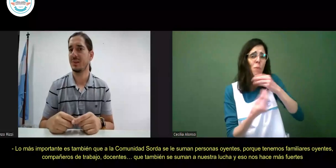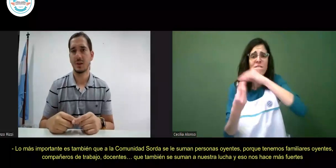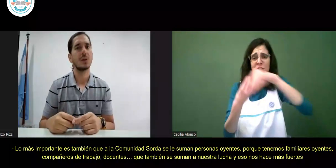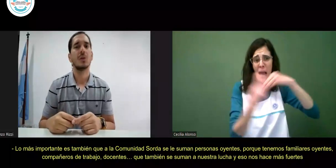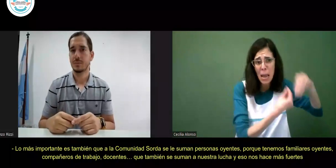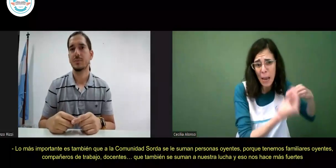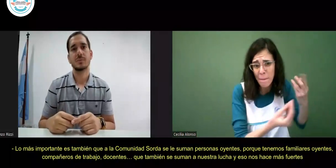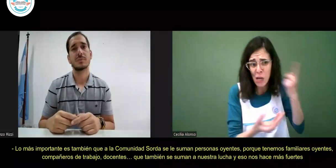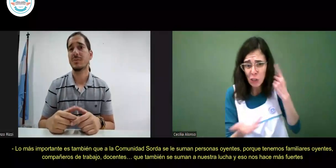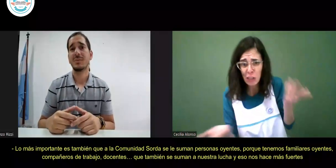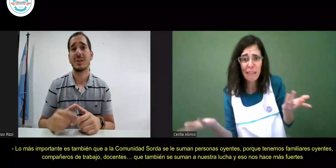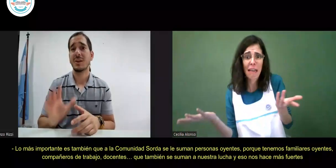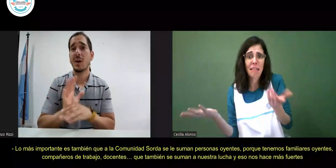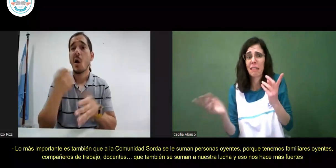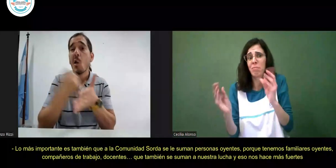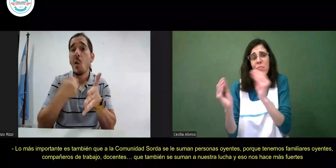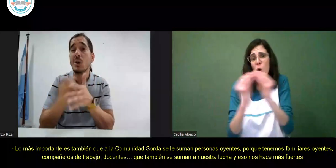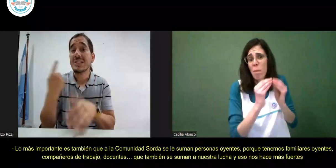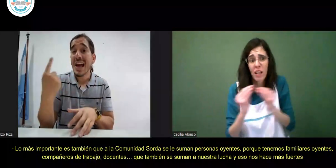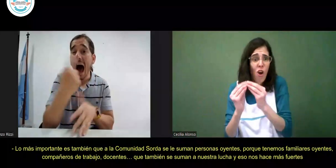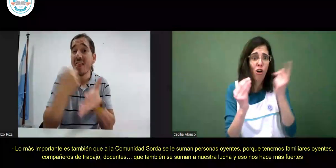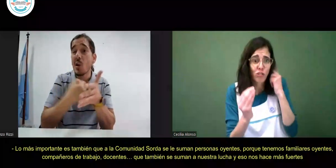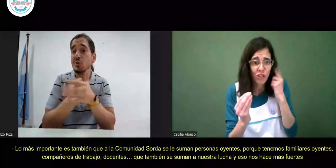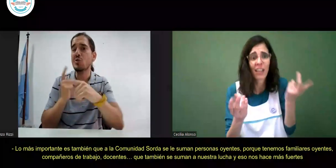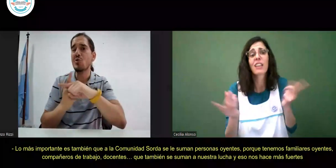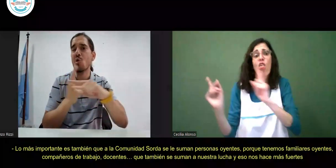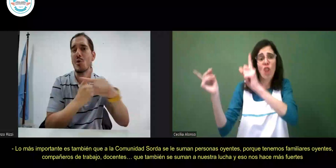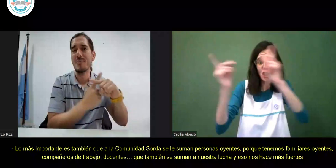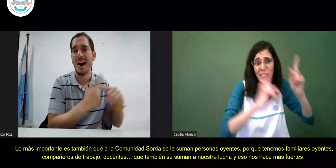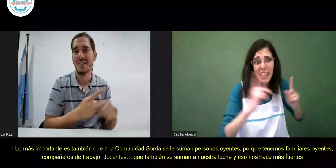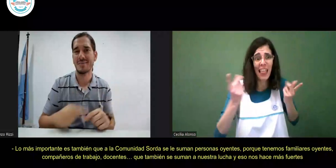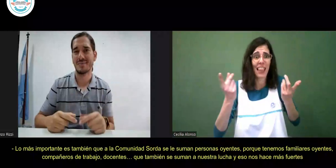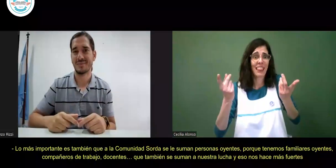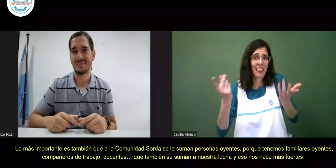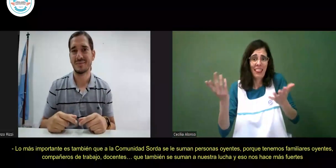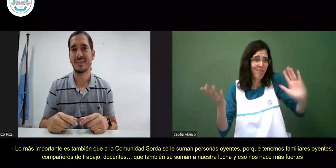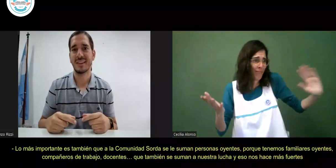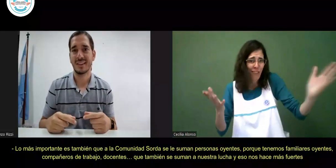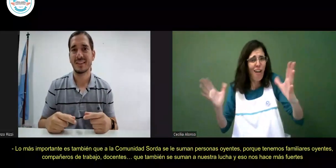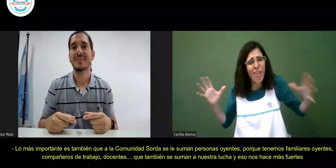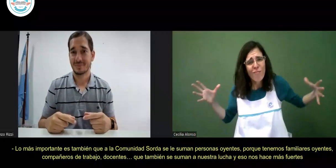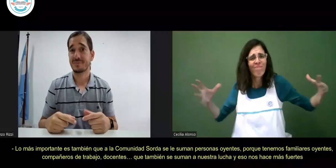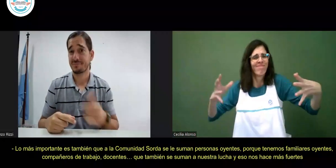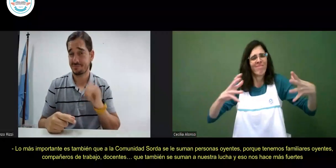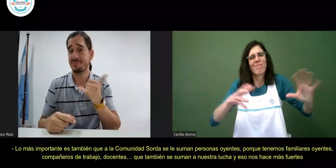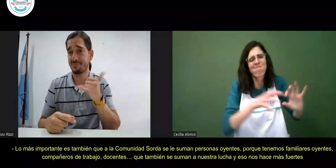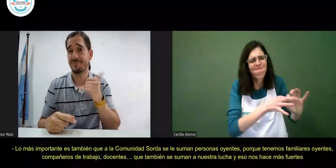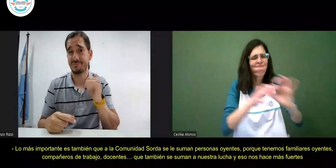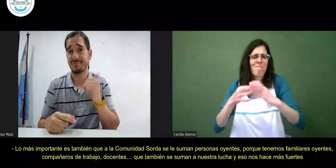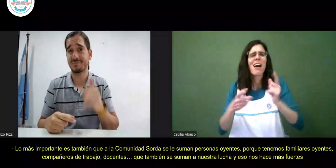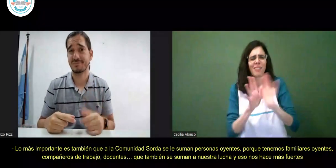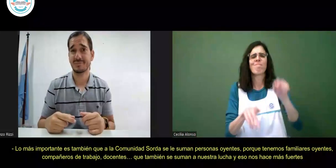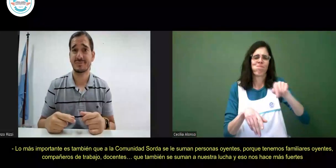sorda se le suman personas oyentes, porque tenemos familiares oyentes, compañeros de trabajo, docentes que también se suman a nuestra